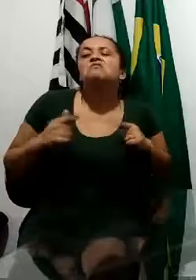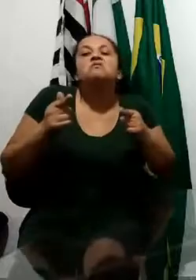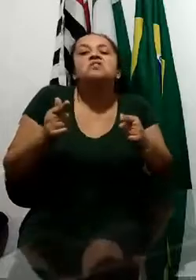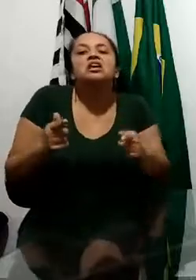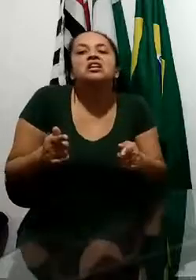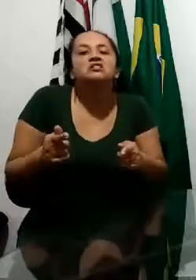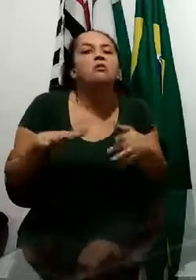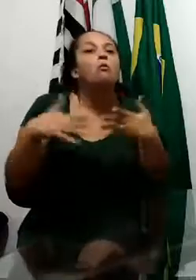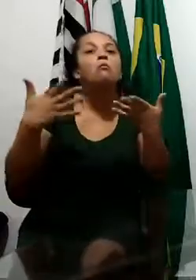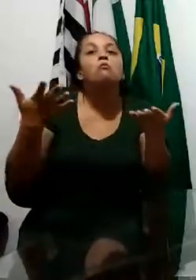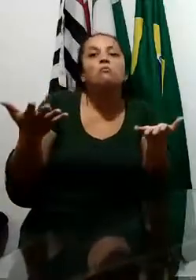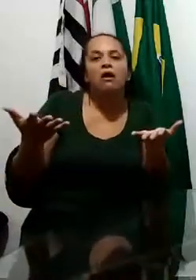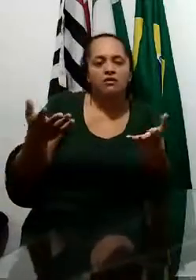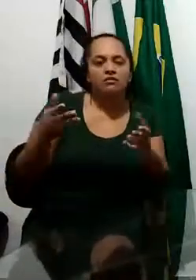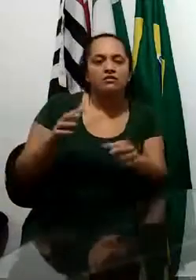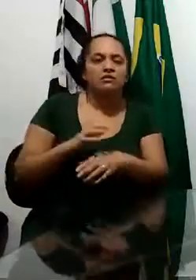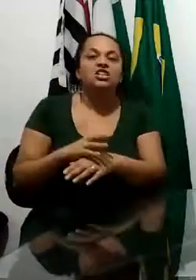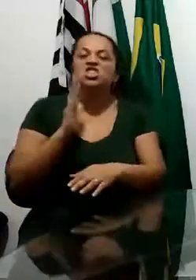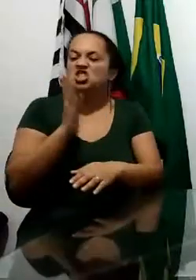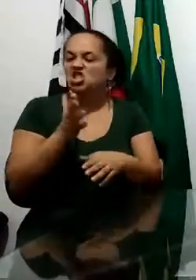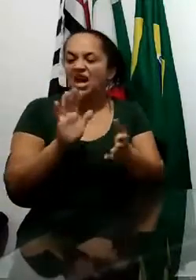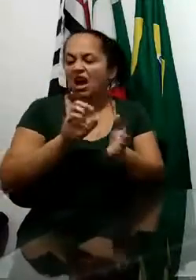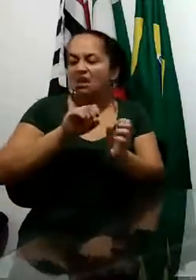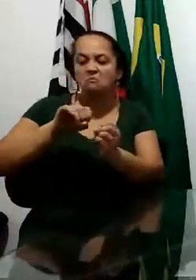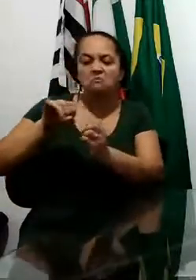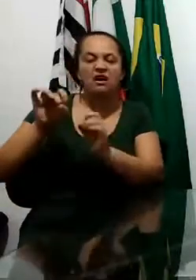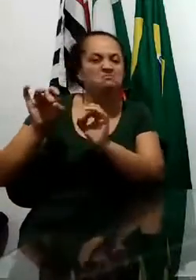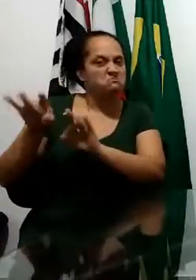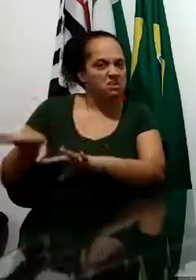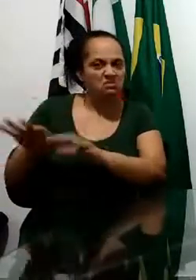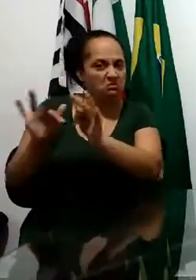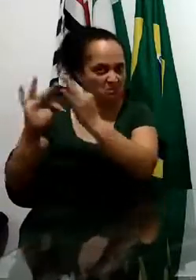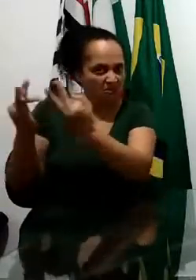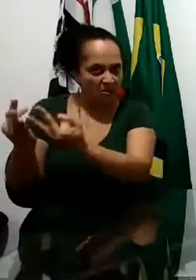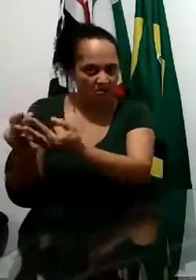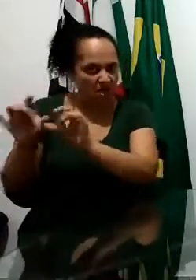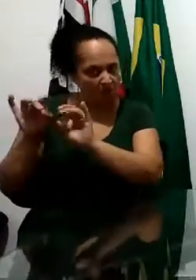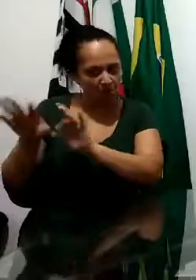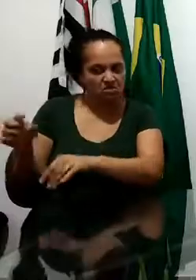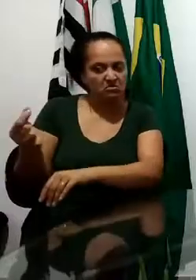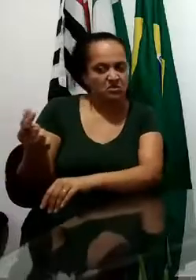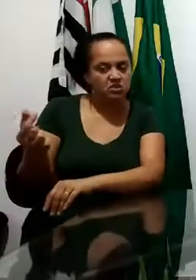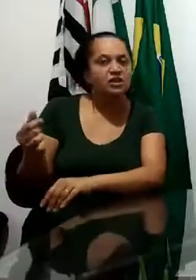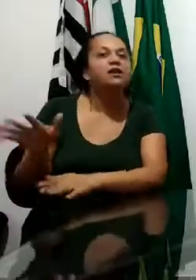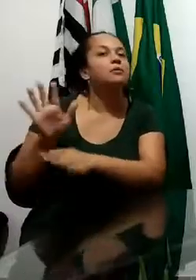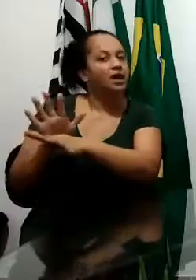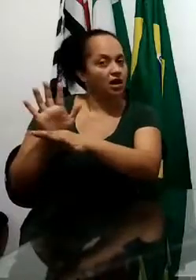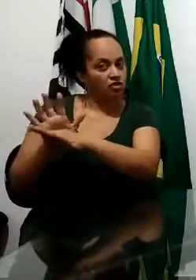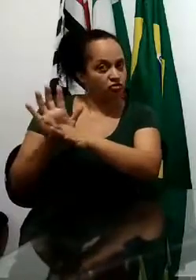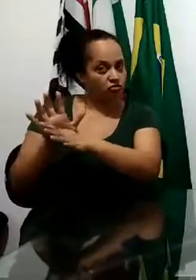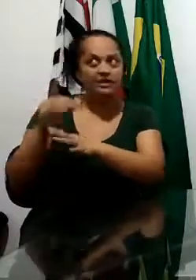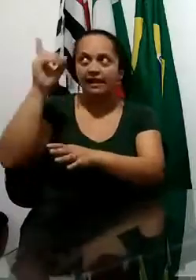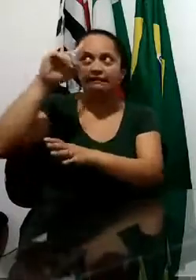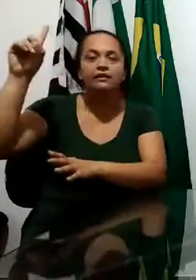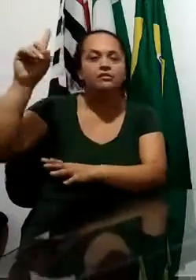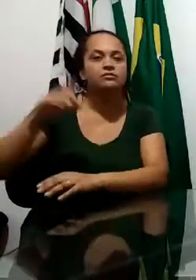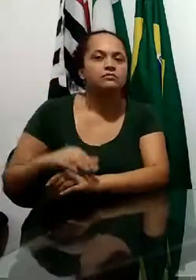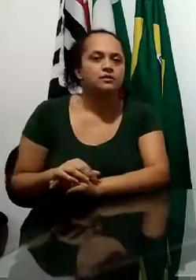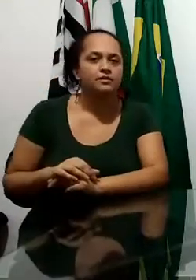que deixamos tudo para te seguir? Ele diz, em verdade eu vos digo, que ninguém há que